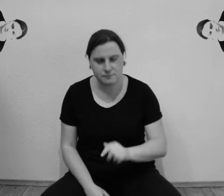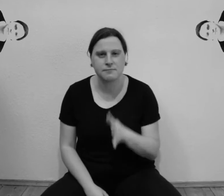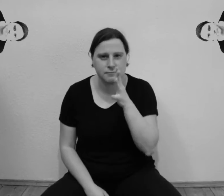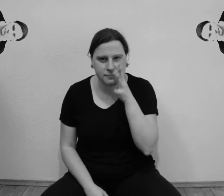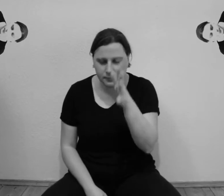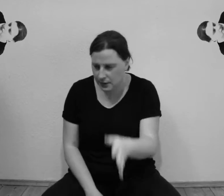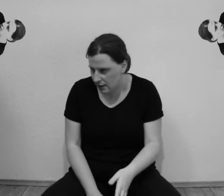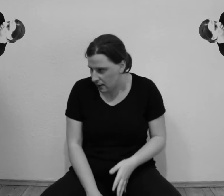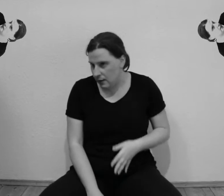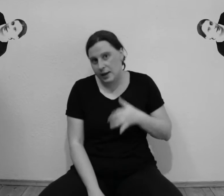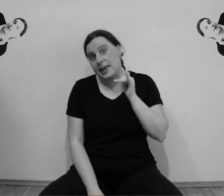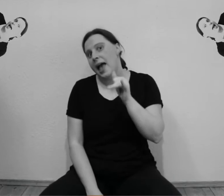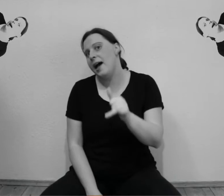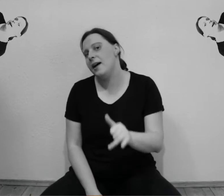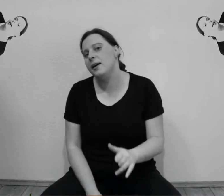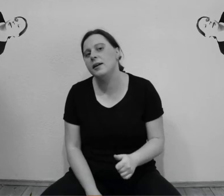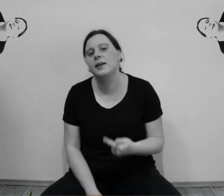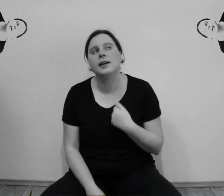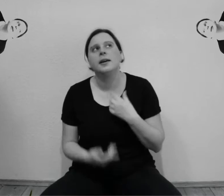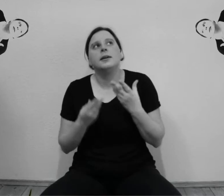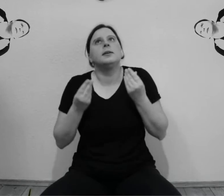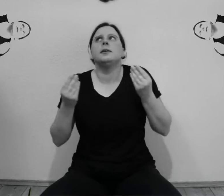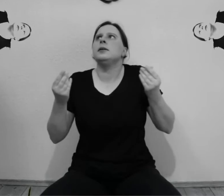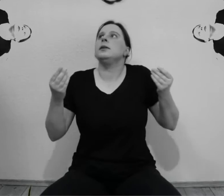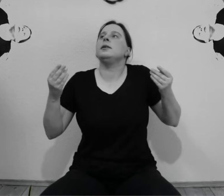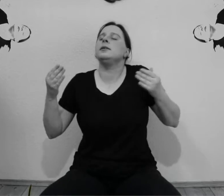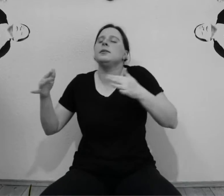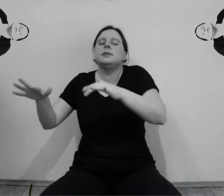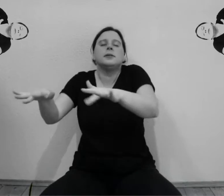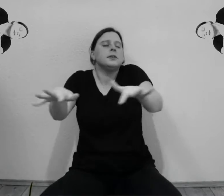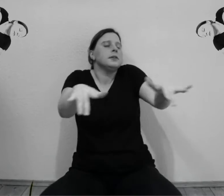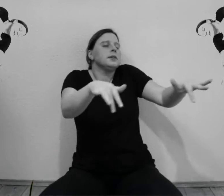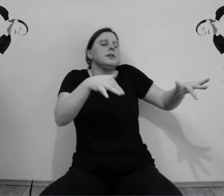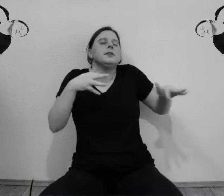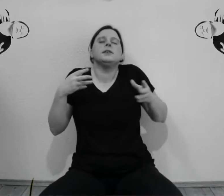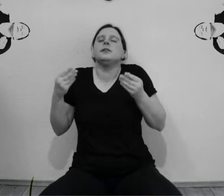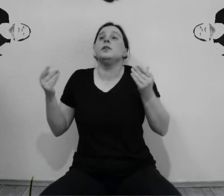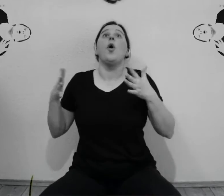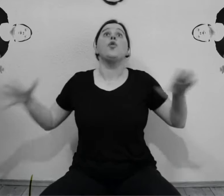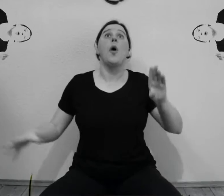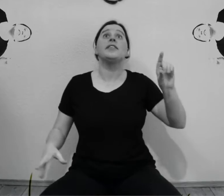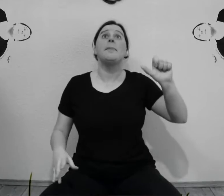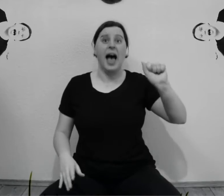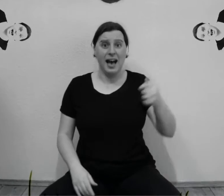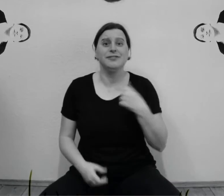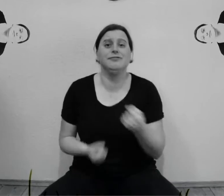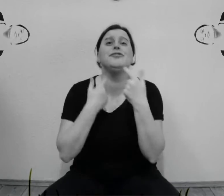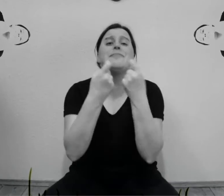sprich durch mich Ja, ich spür dich Kann deine Gegenwart fühlen Rosa, bla, verfühl